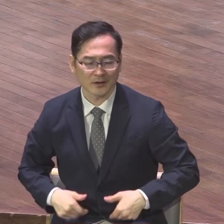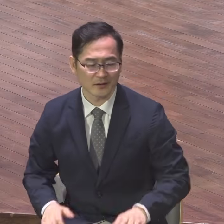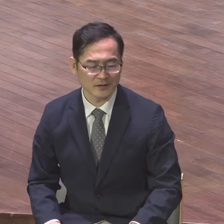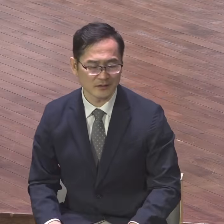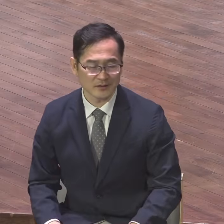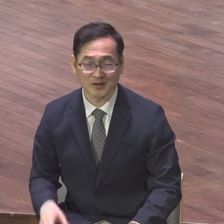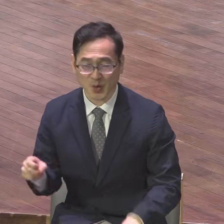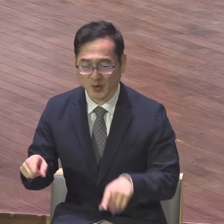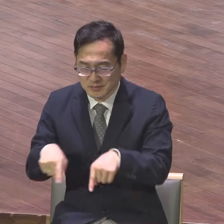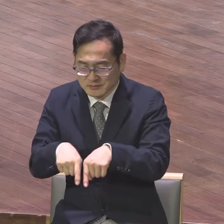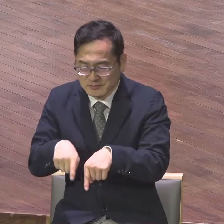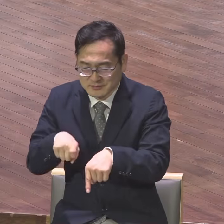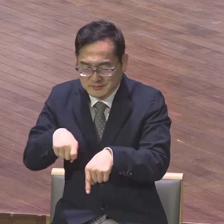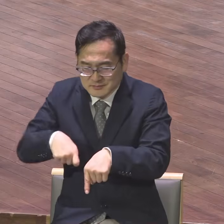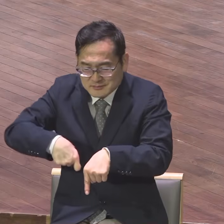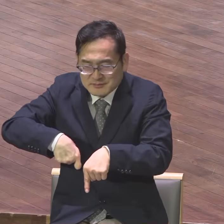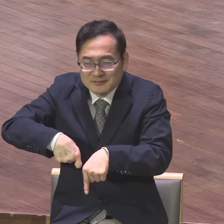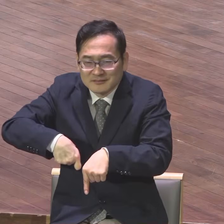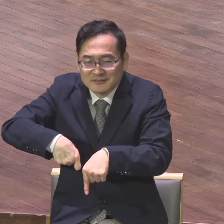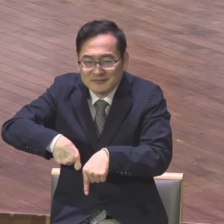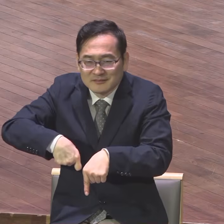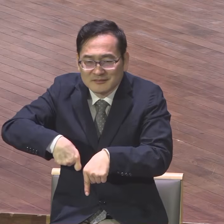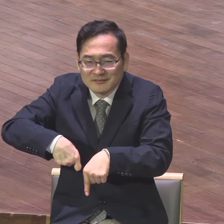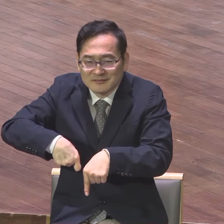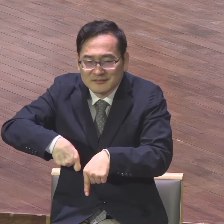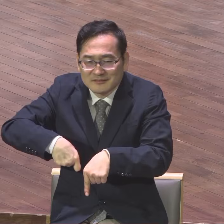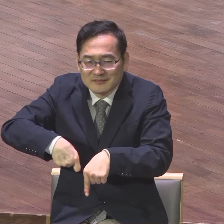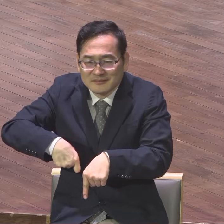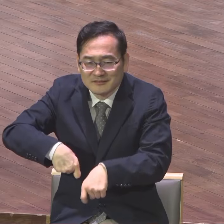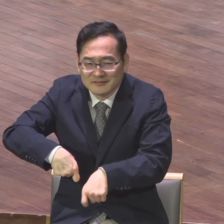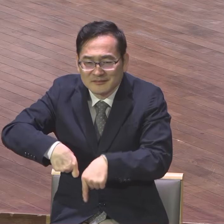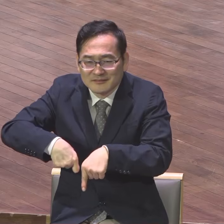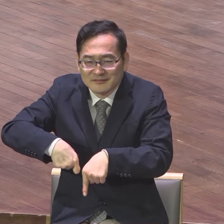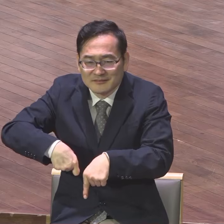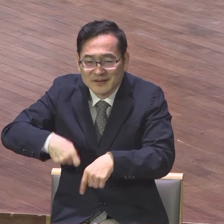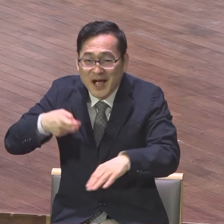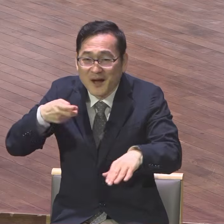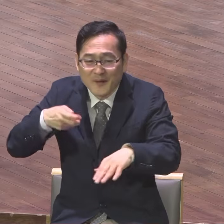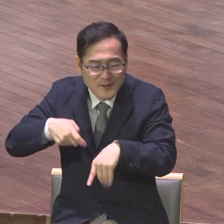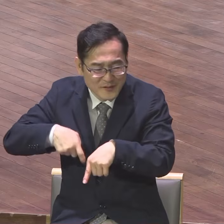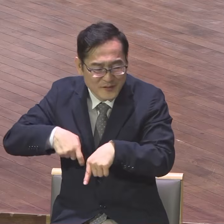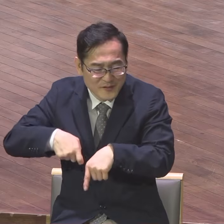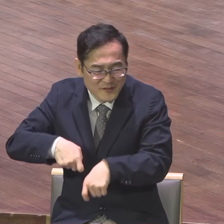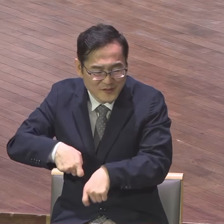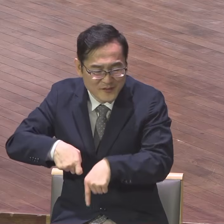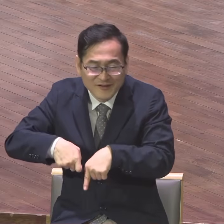다리 들고 서 있는 거, 요거를 해야 버스 내릴 때 안 자빠집니다.